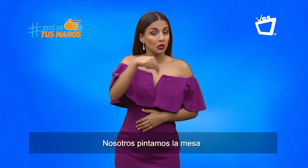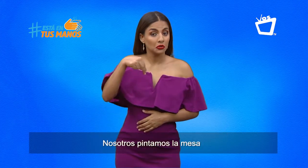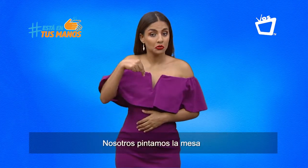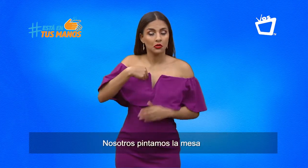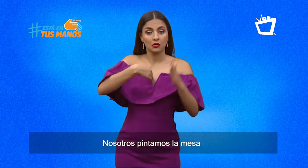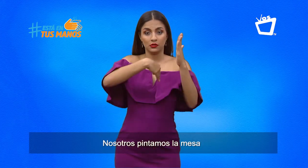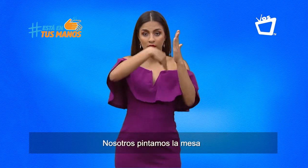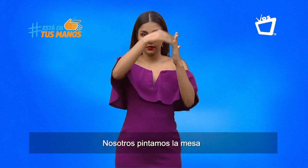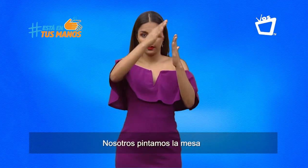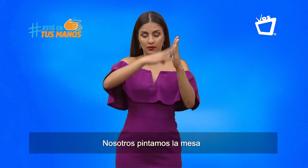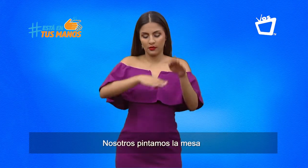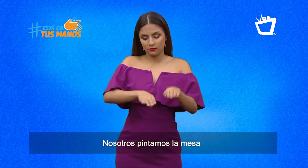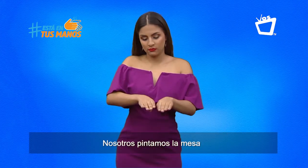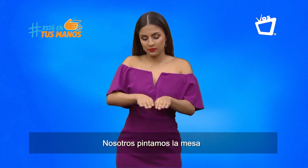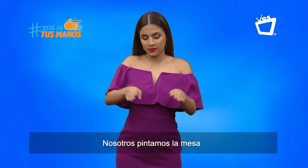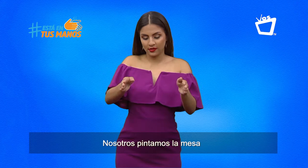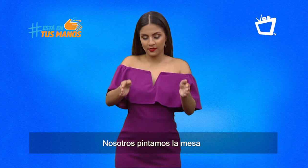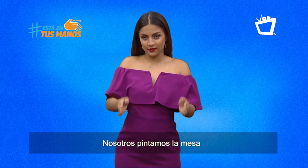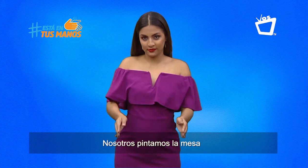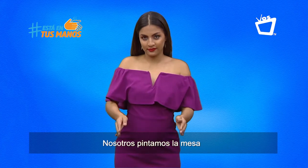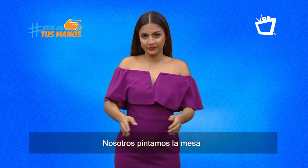nosotros pintamos la mesa